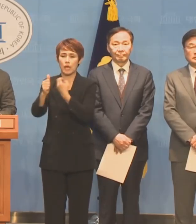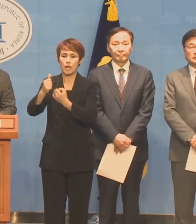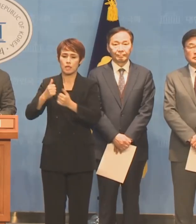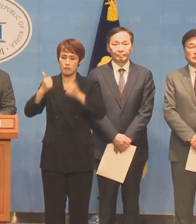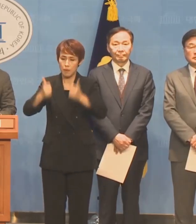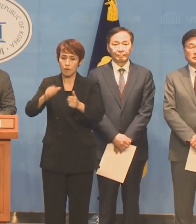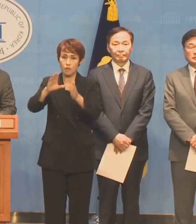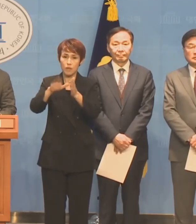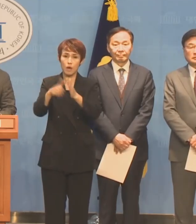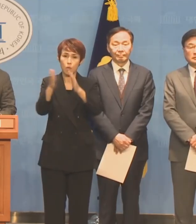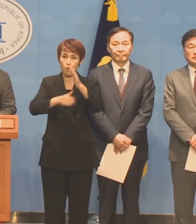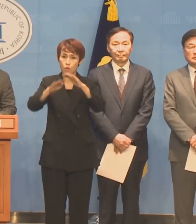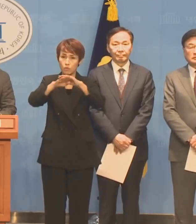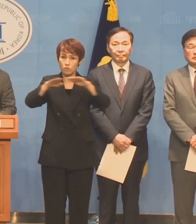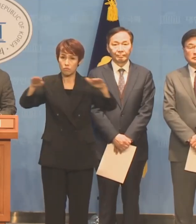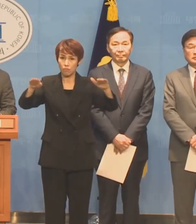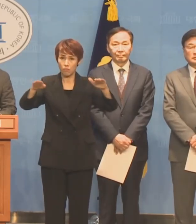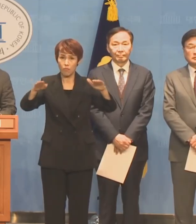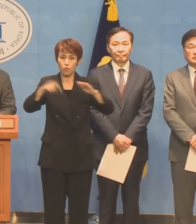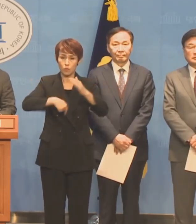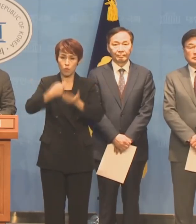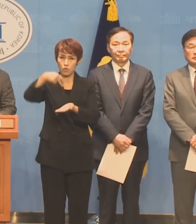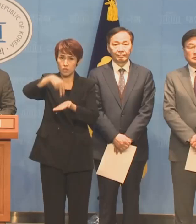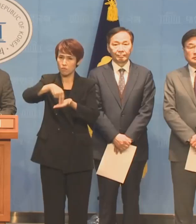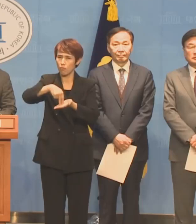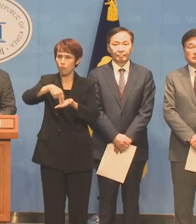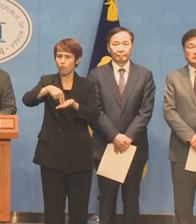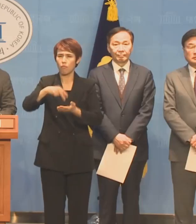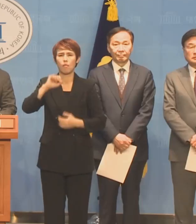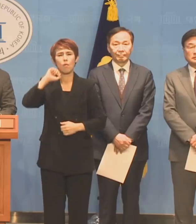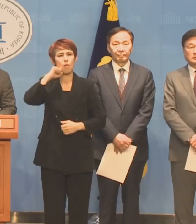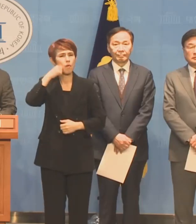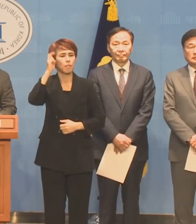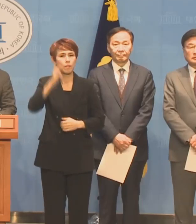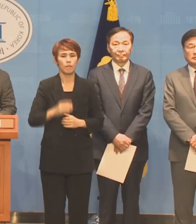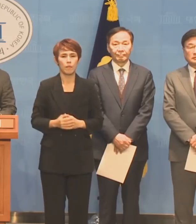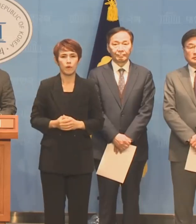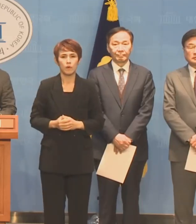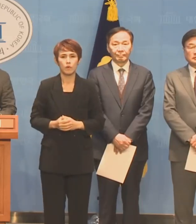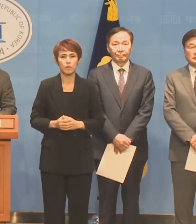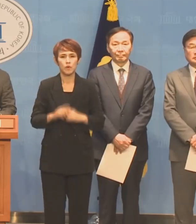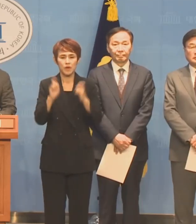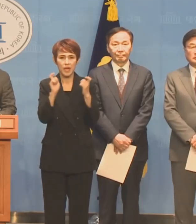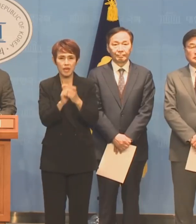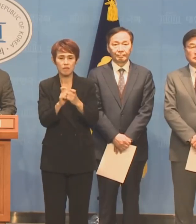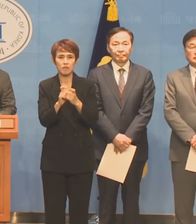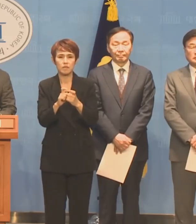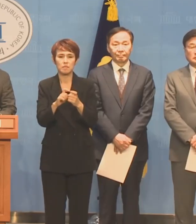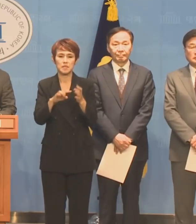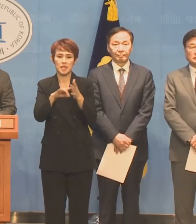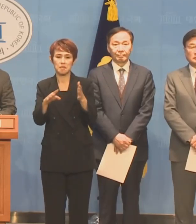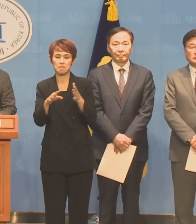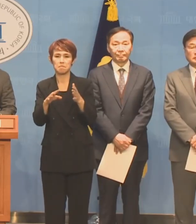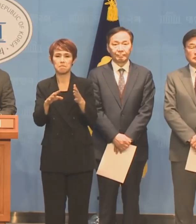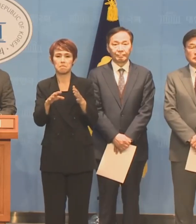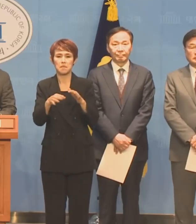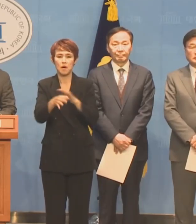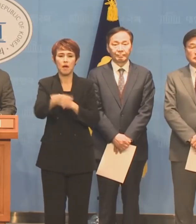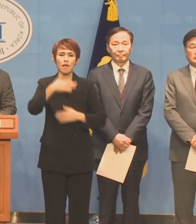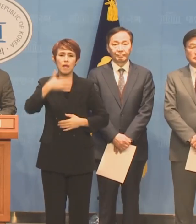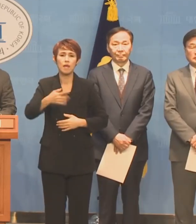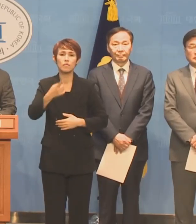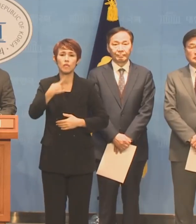있어 공정성과 독립성을 기대하기 어려우며 개인적인 증여세 회피 의혹까지 불거지고